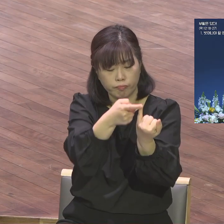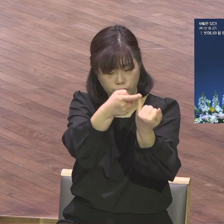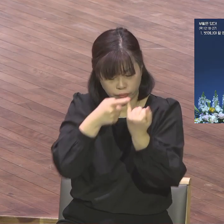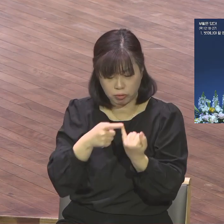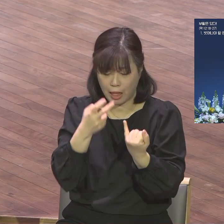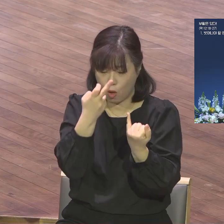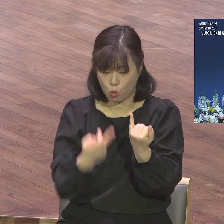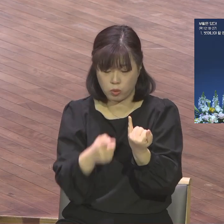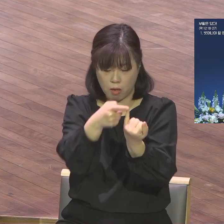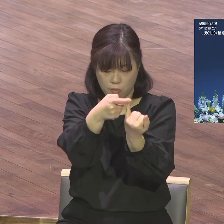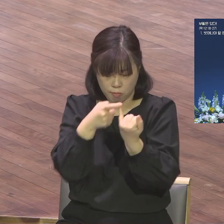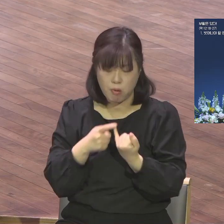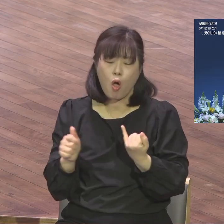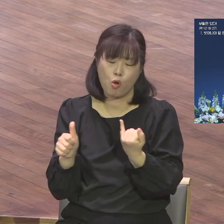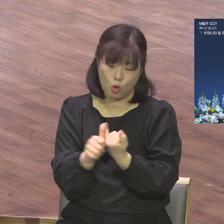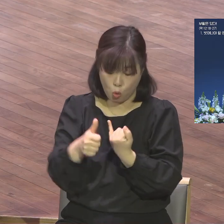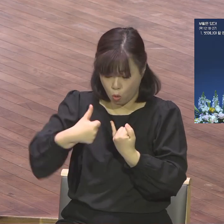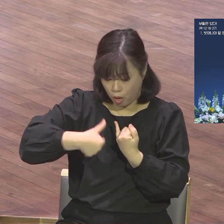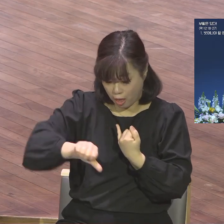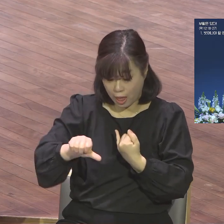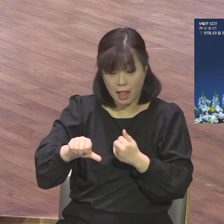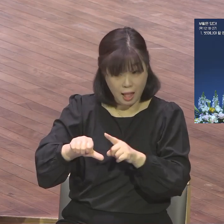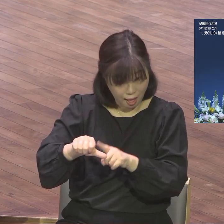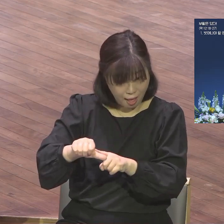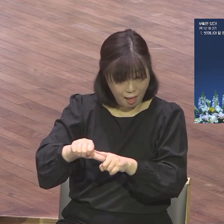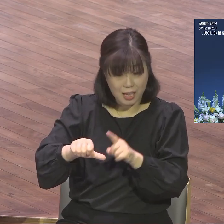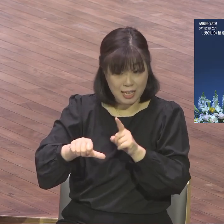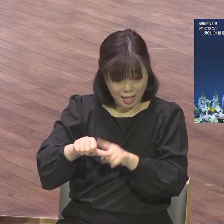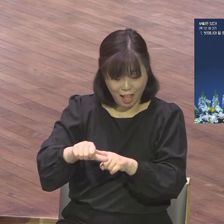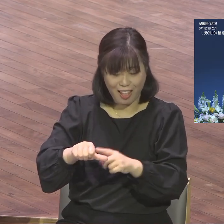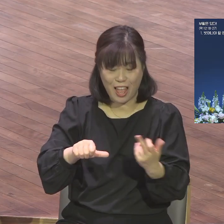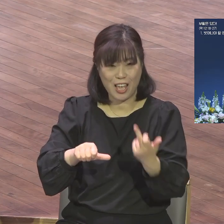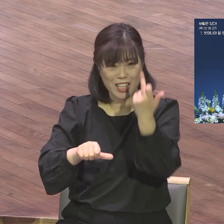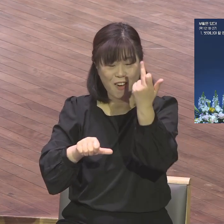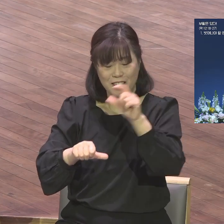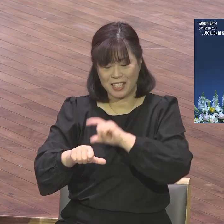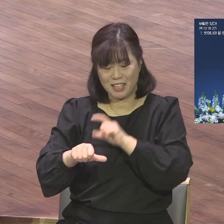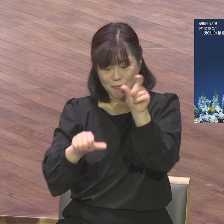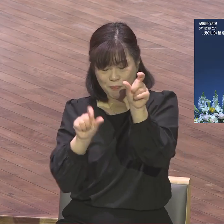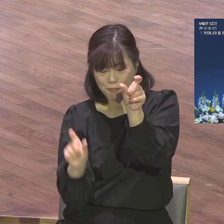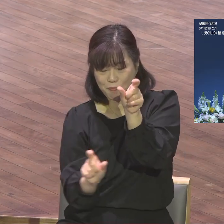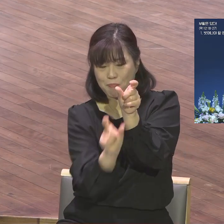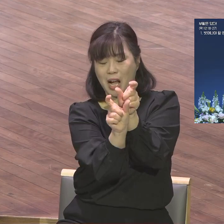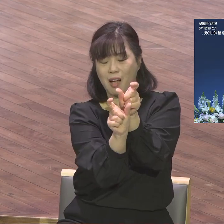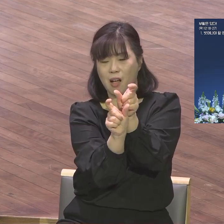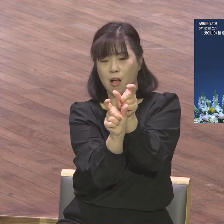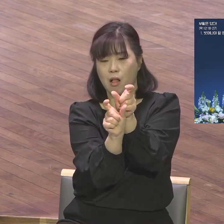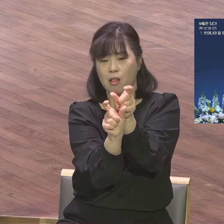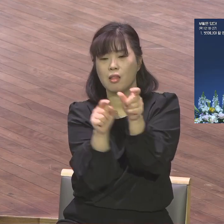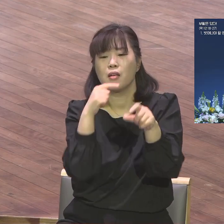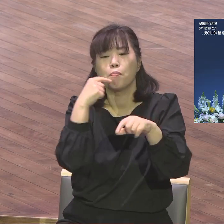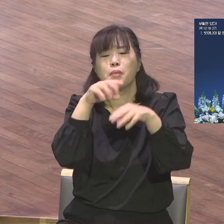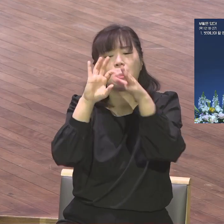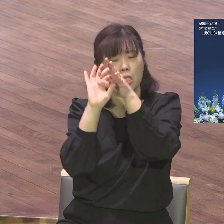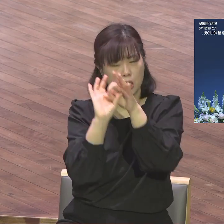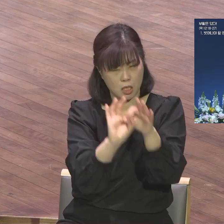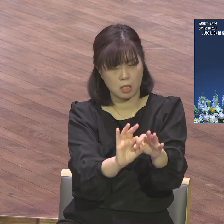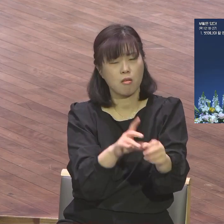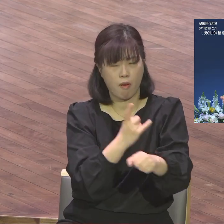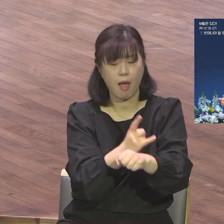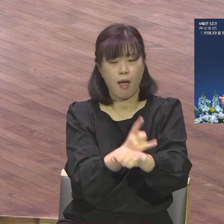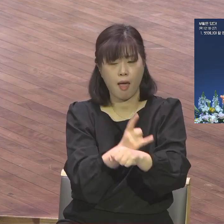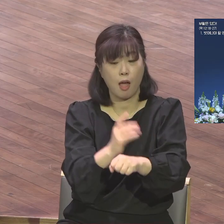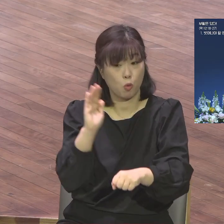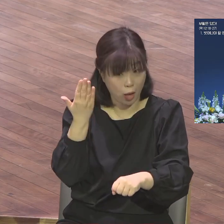했었죠. 그게 뭔가 하면요, 계대 결혼법이라고 있었어요. 계대 결혼법. 그러니까 대를